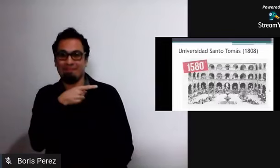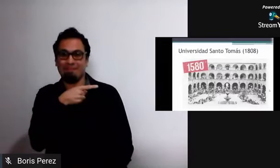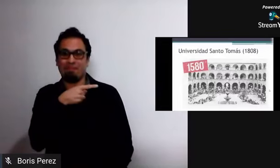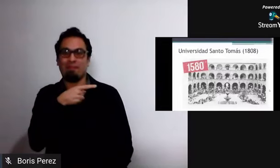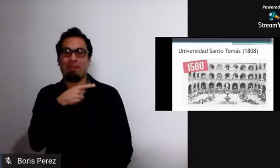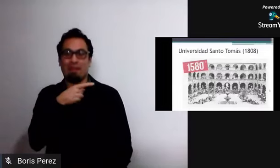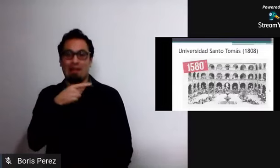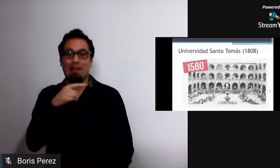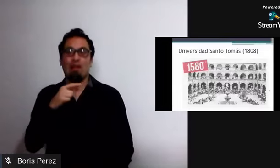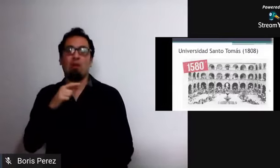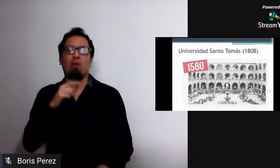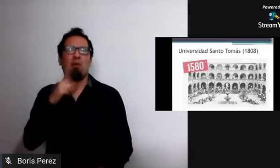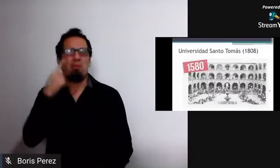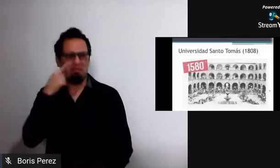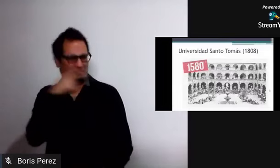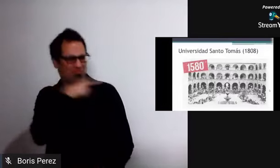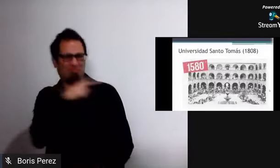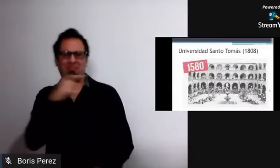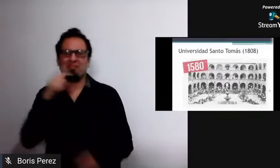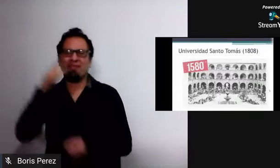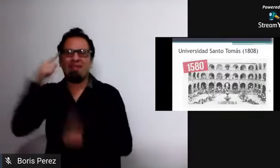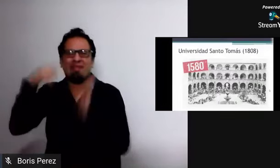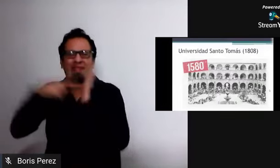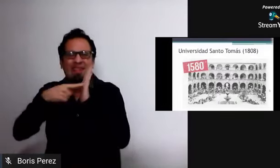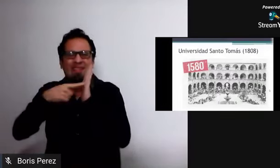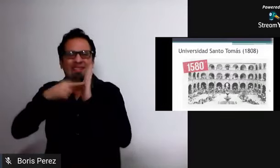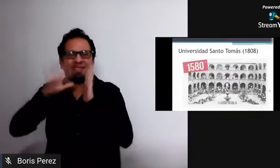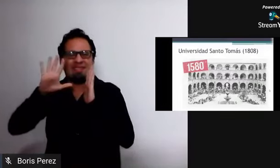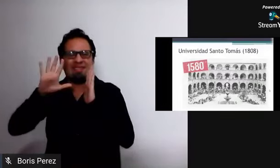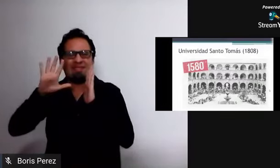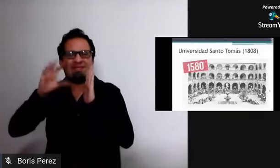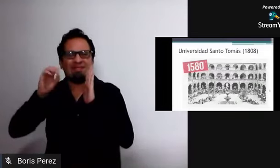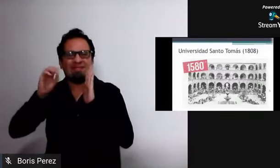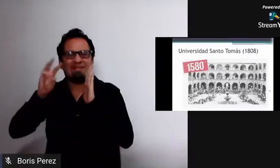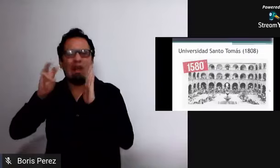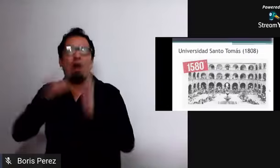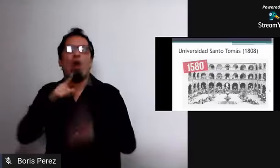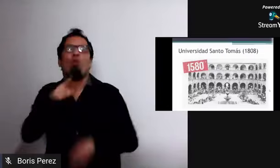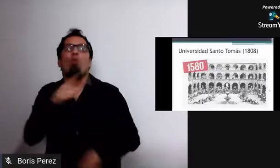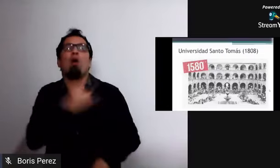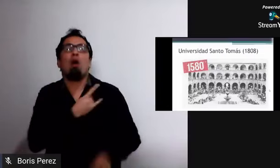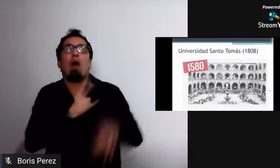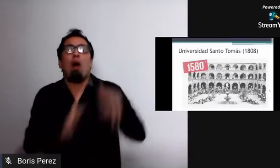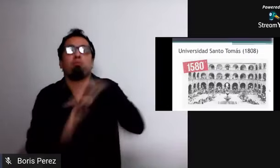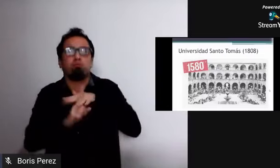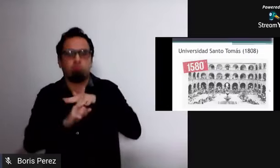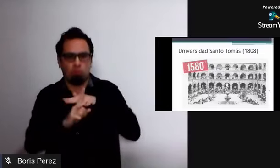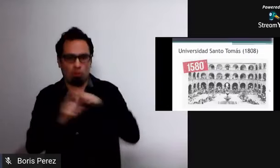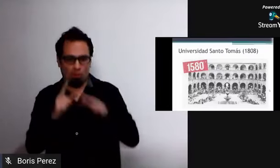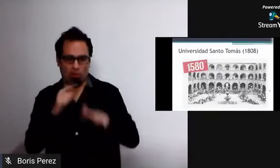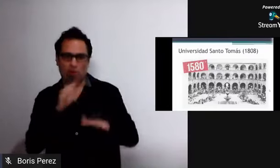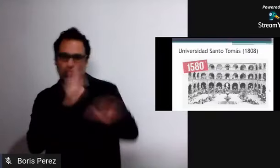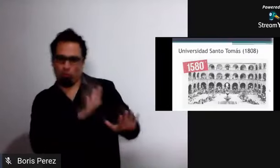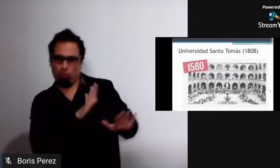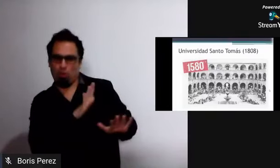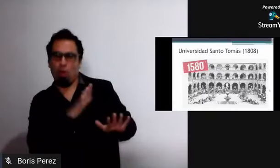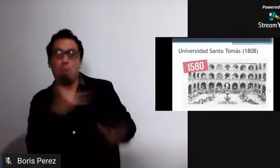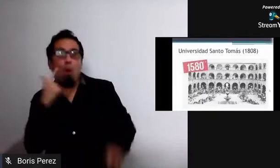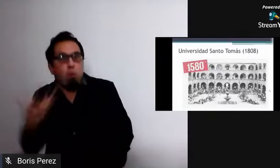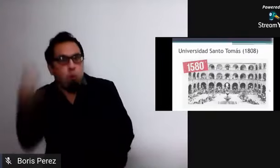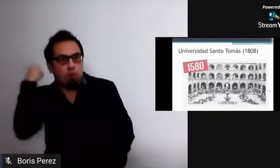Exacto. En esta universidad, imagínense ustedes, esta universidad es fundada en el año